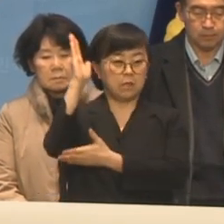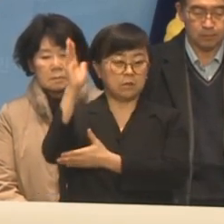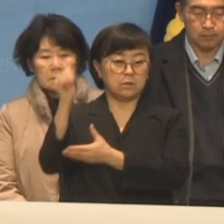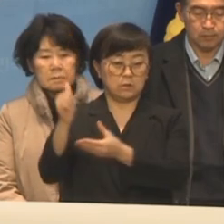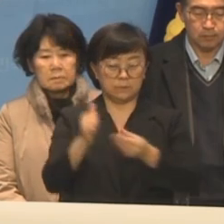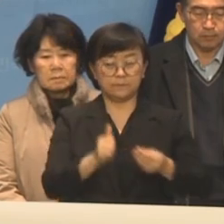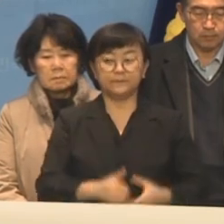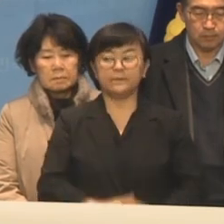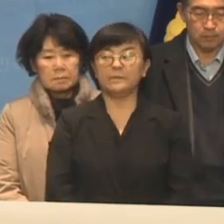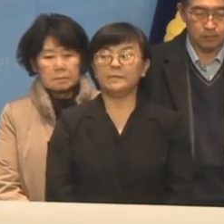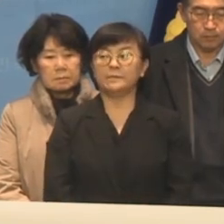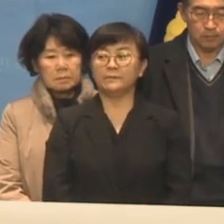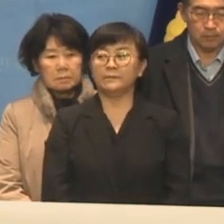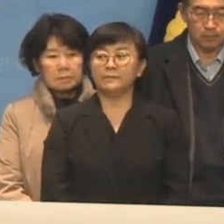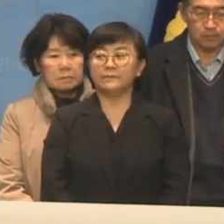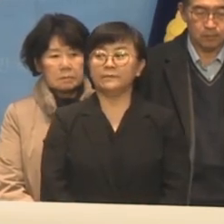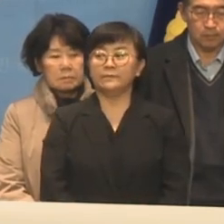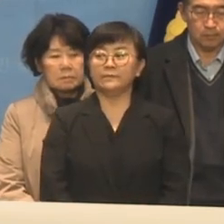하겠습니다.